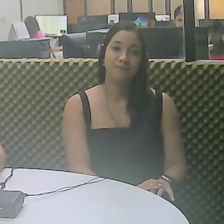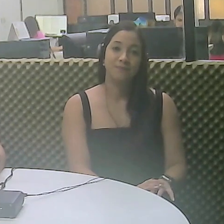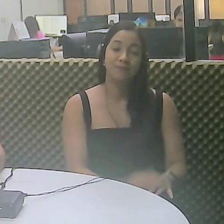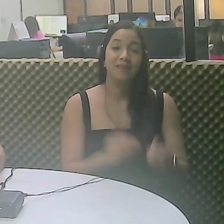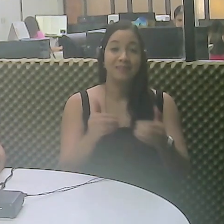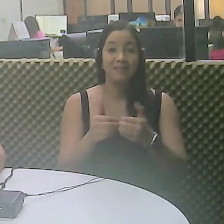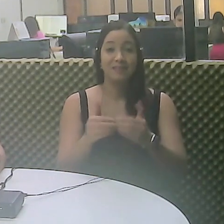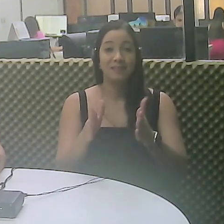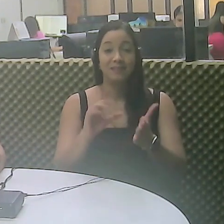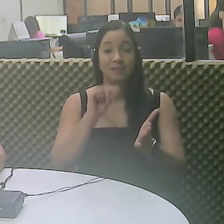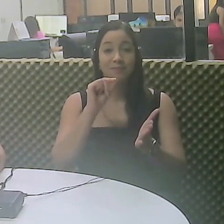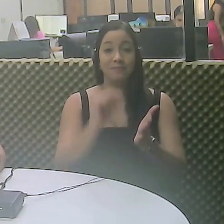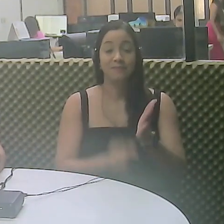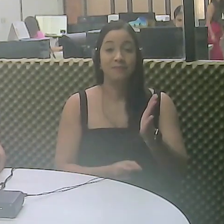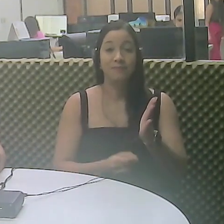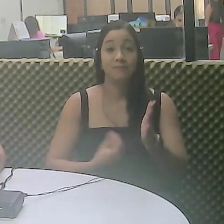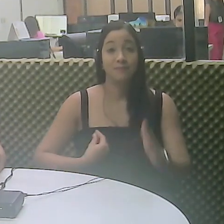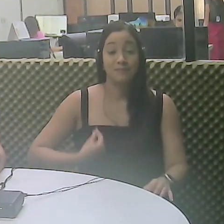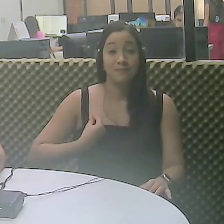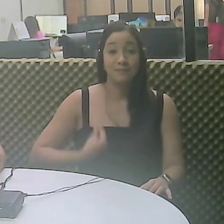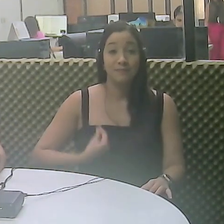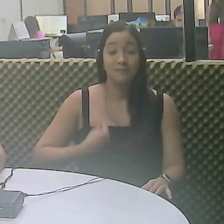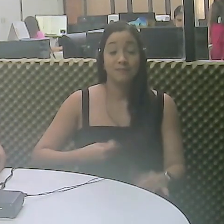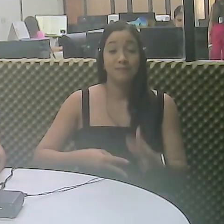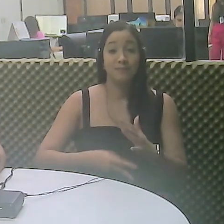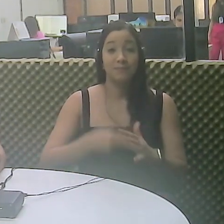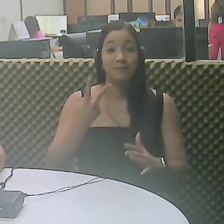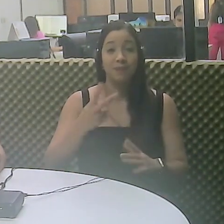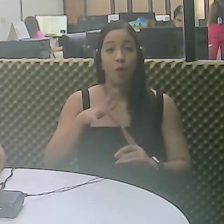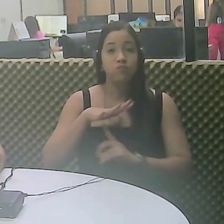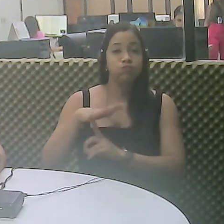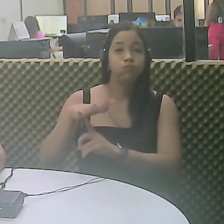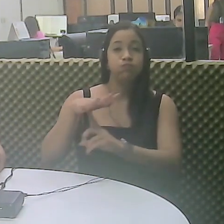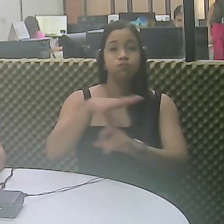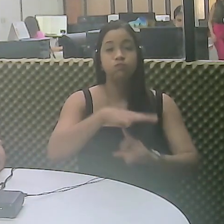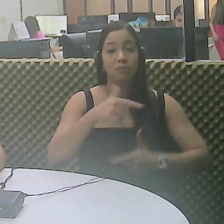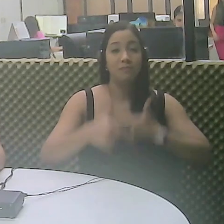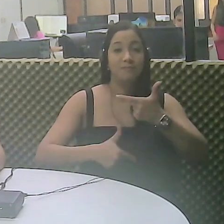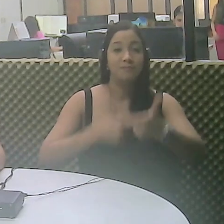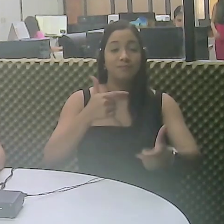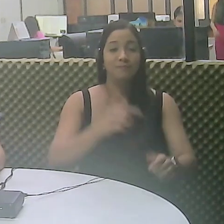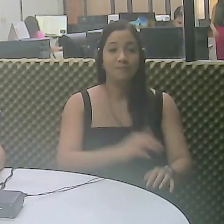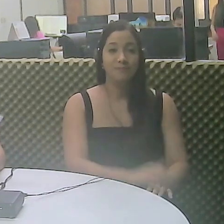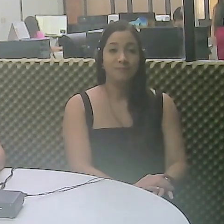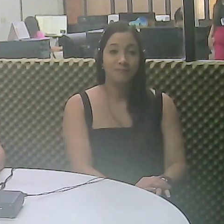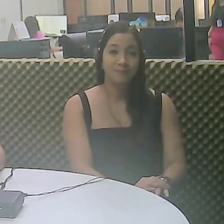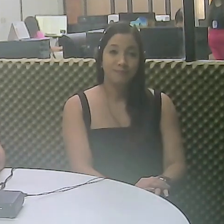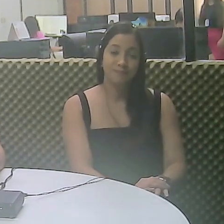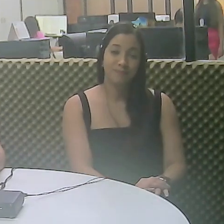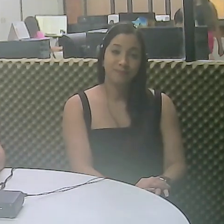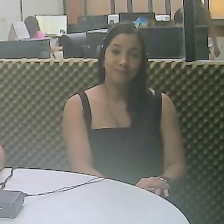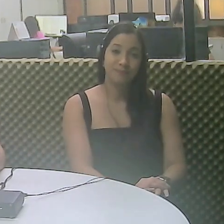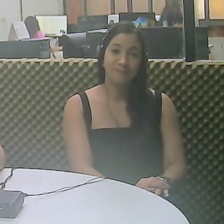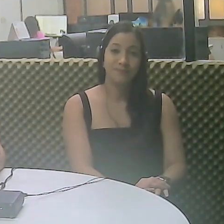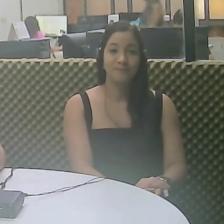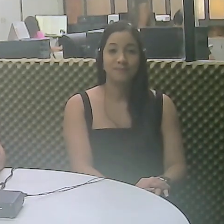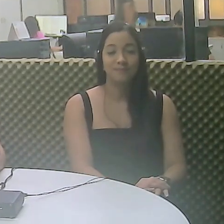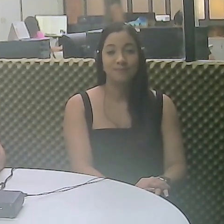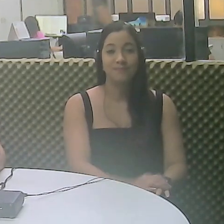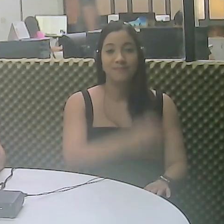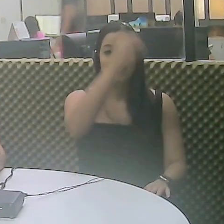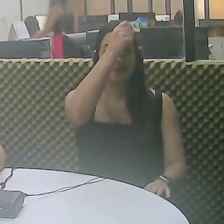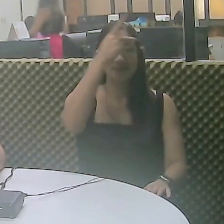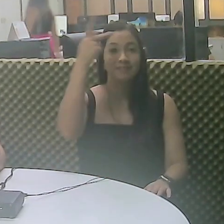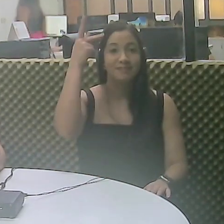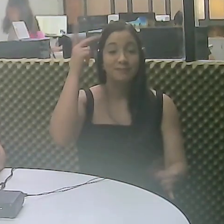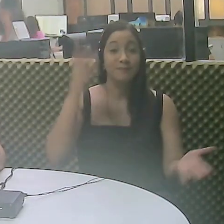Seguem abertas as inscrições presenciais para o segundo mega feirão de empregos. E ainda,